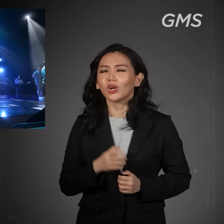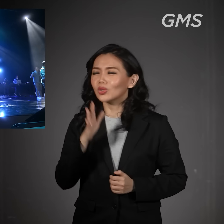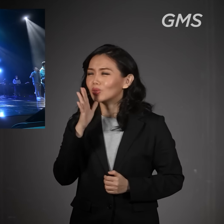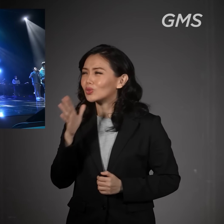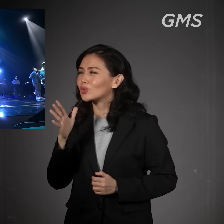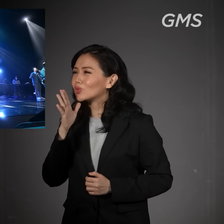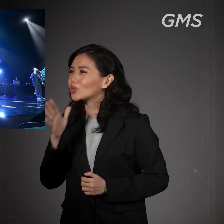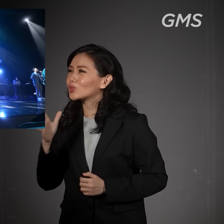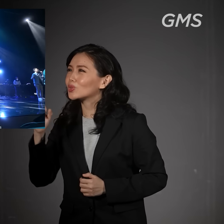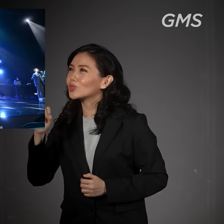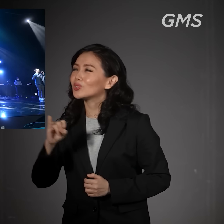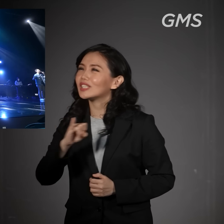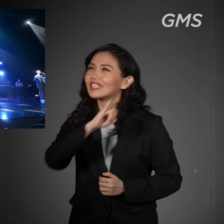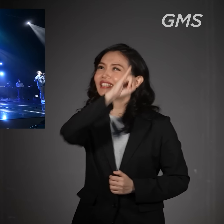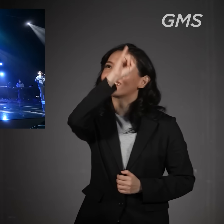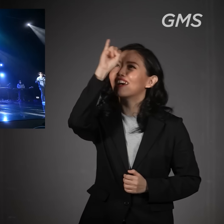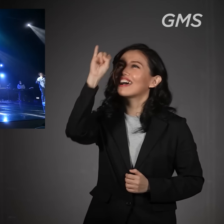sungguh indah